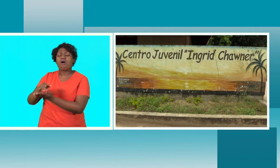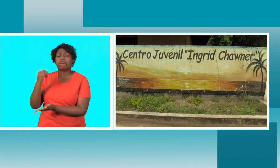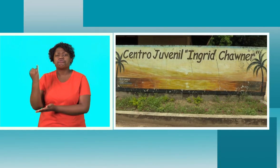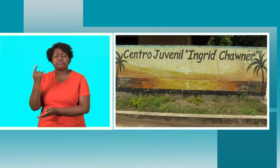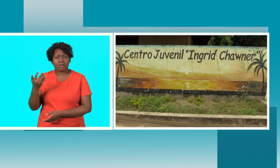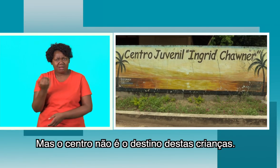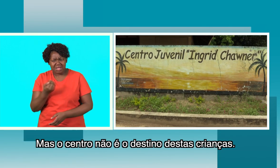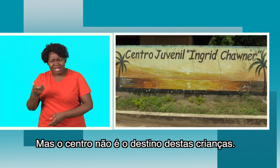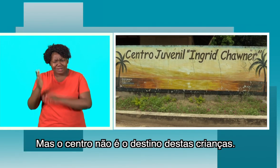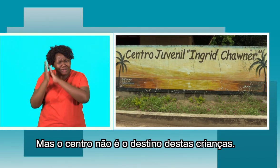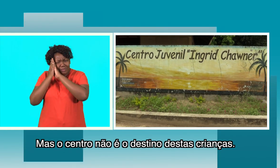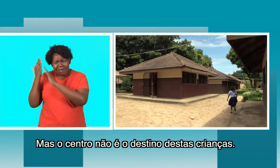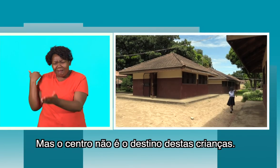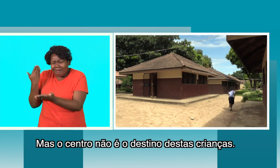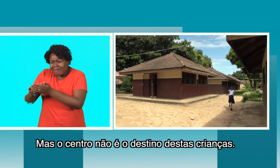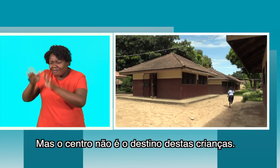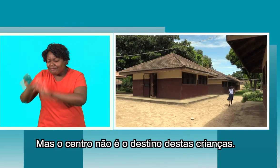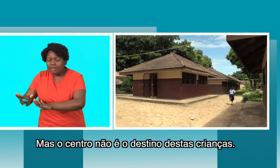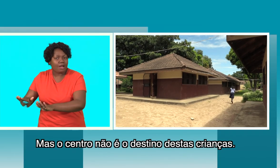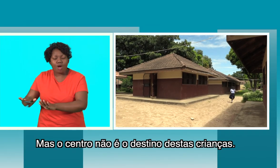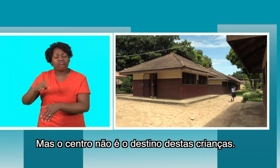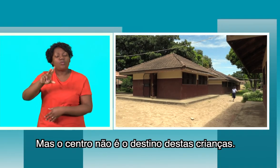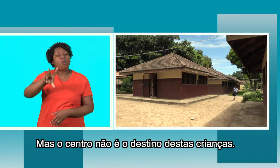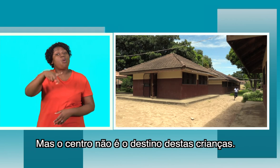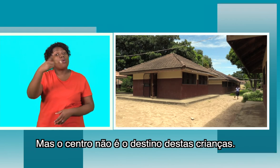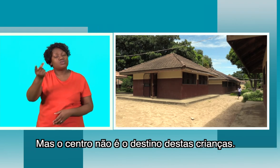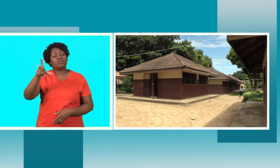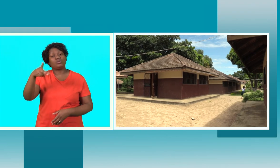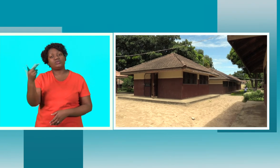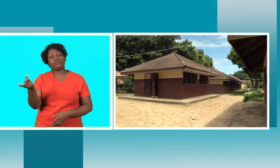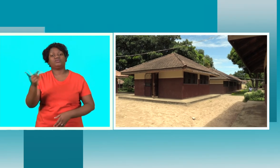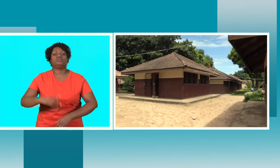Mas o centro não é o destino destas crianças.